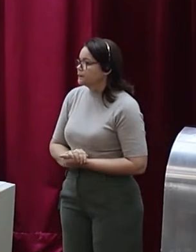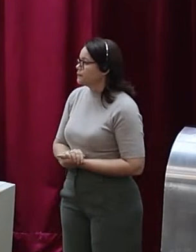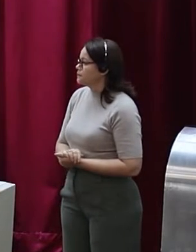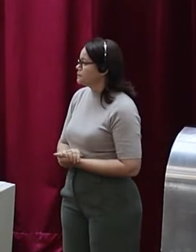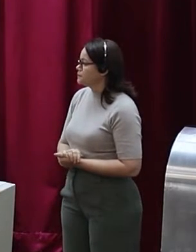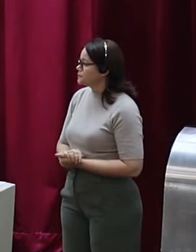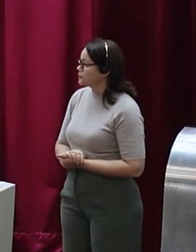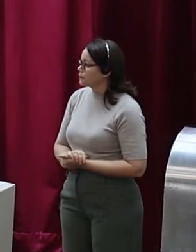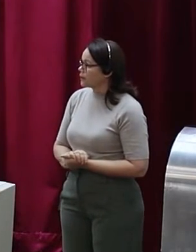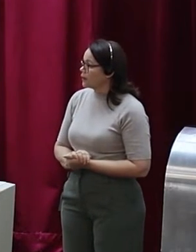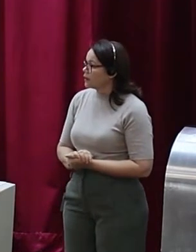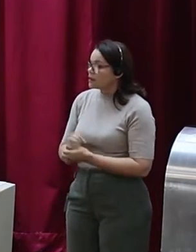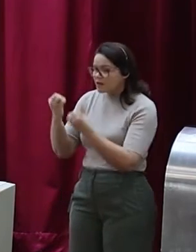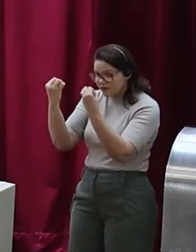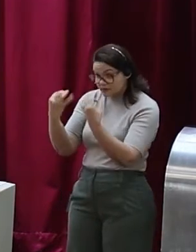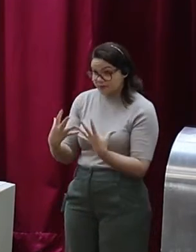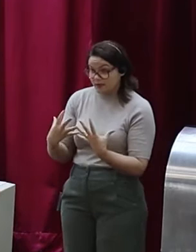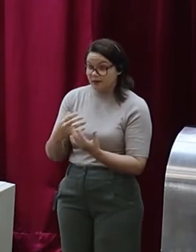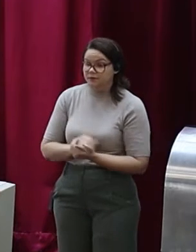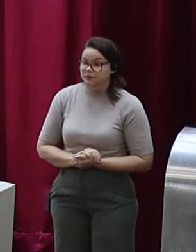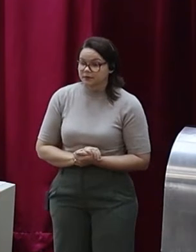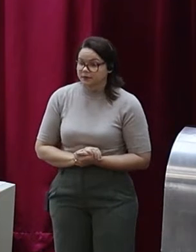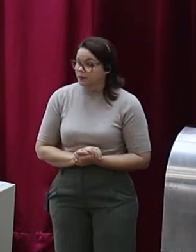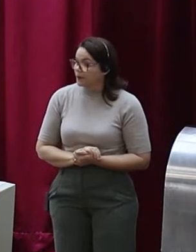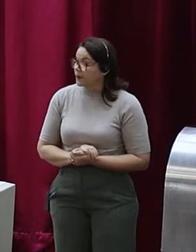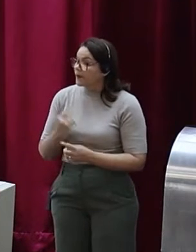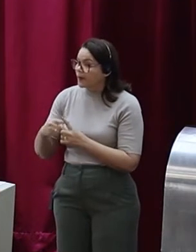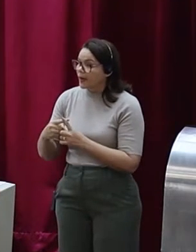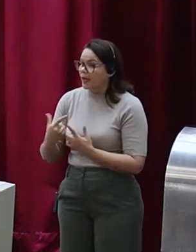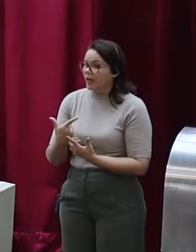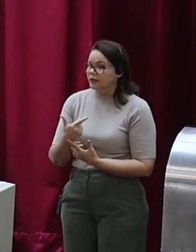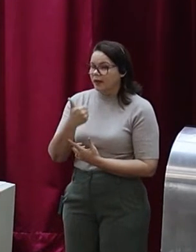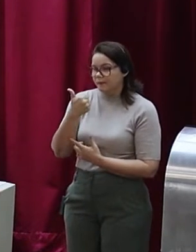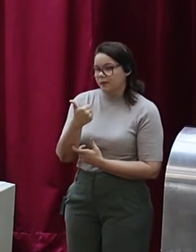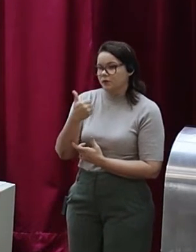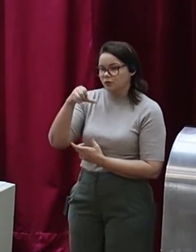Bueno, hacia el año 1920, 100 años atrás,